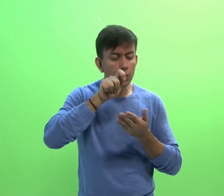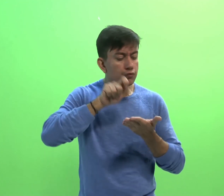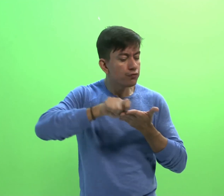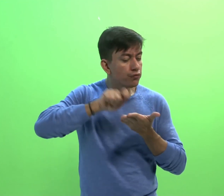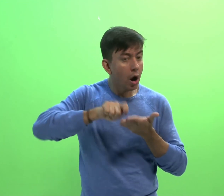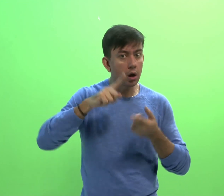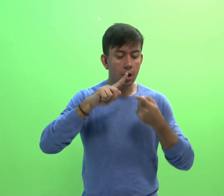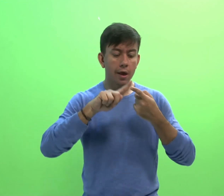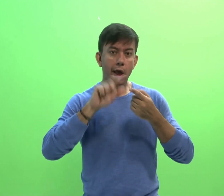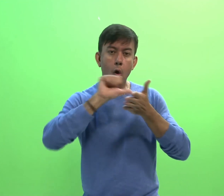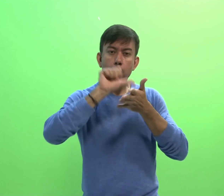Então, vocês irão ver